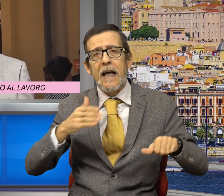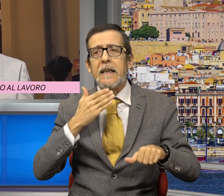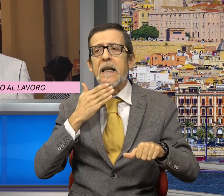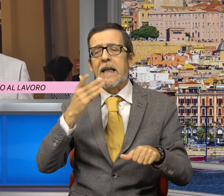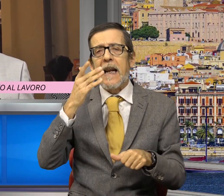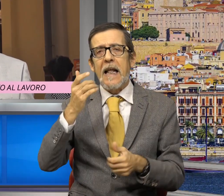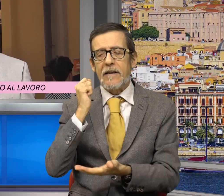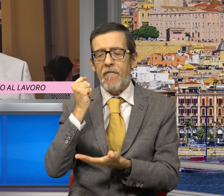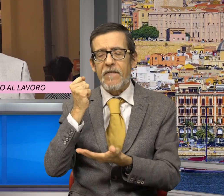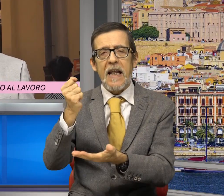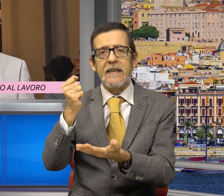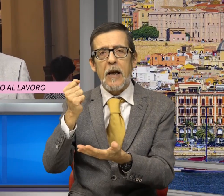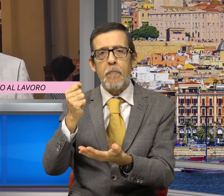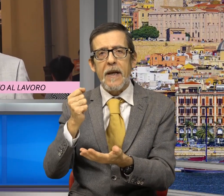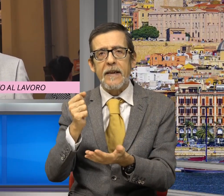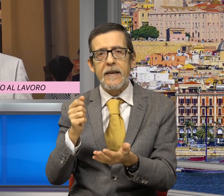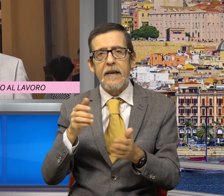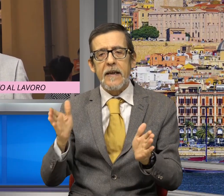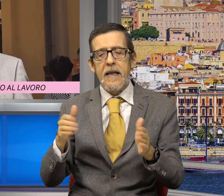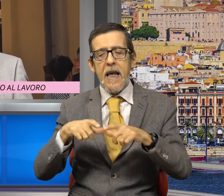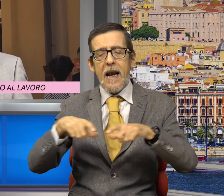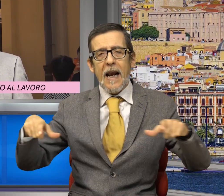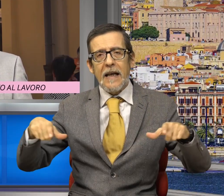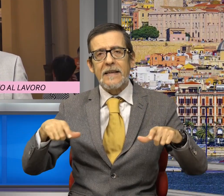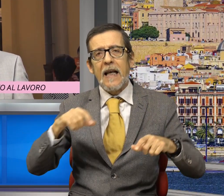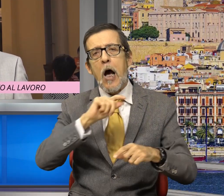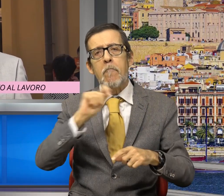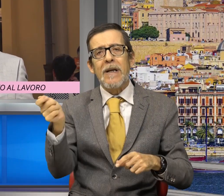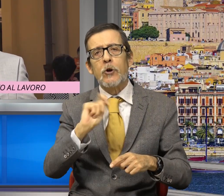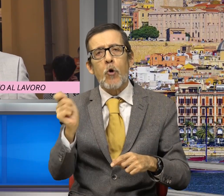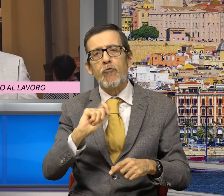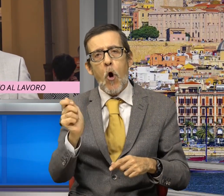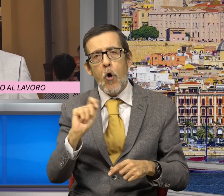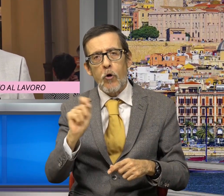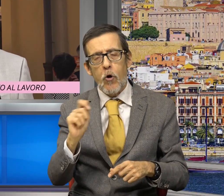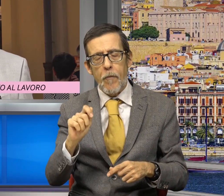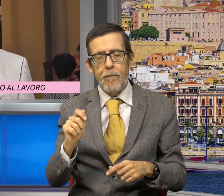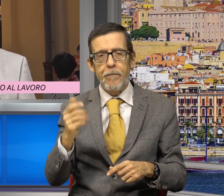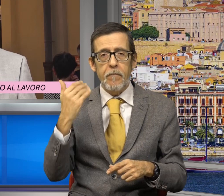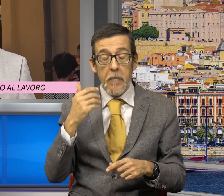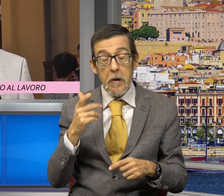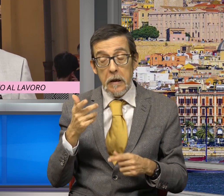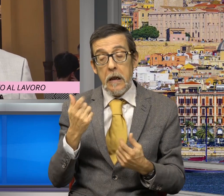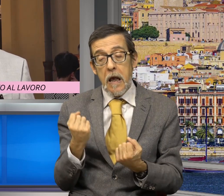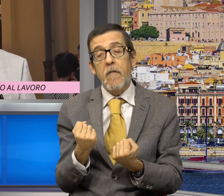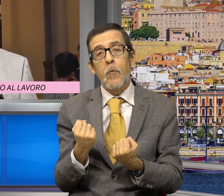Mezzogiorno. Da allora ha lavorato in un percorso volto a rafforzare la presenza del